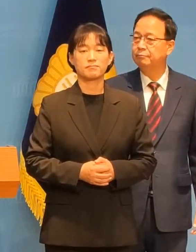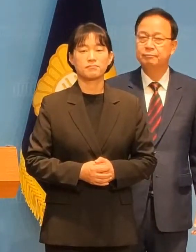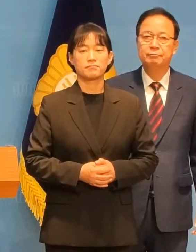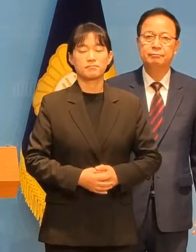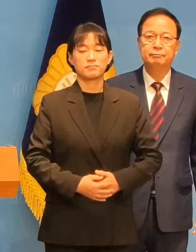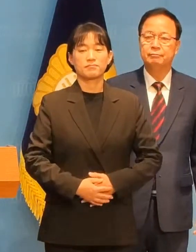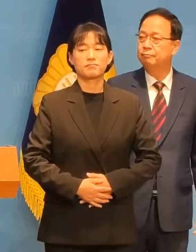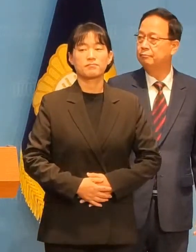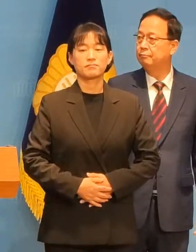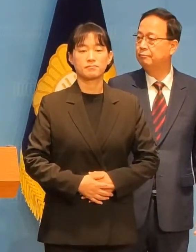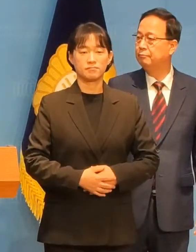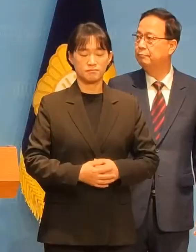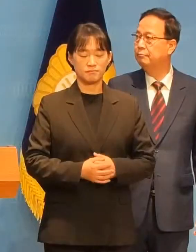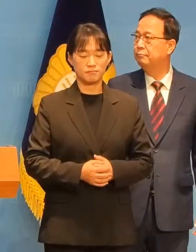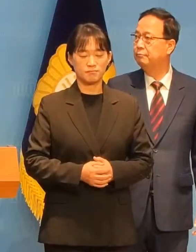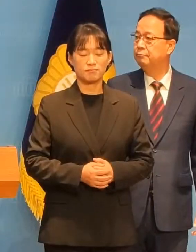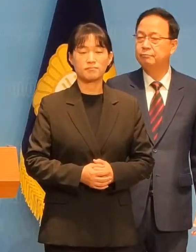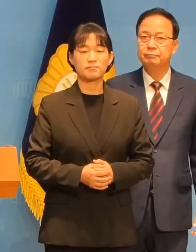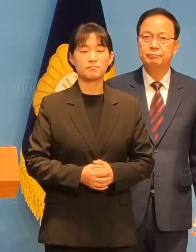끝.